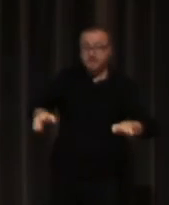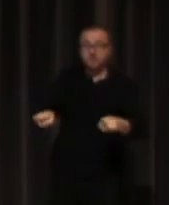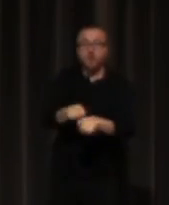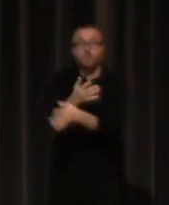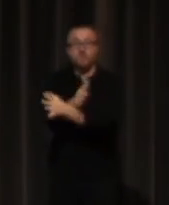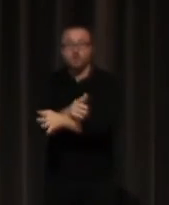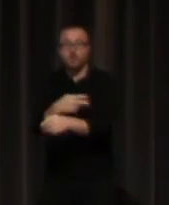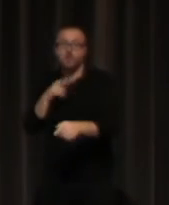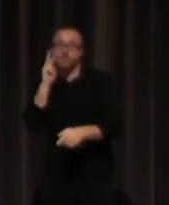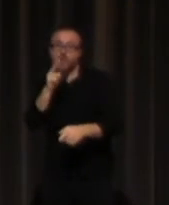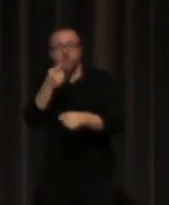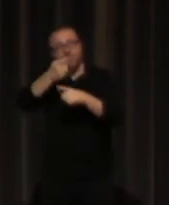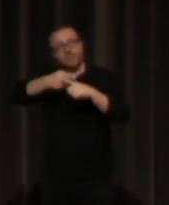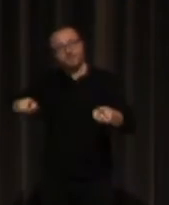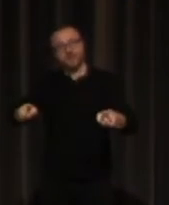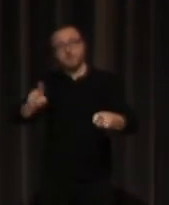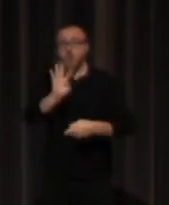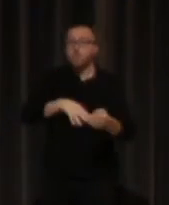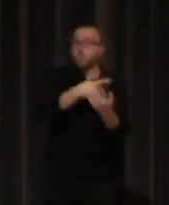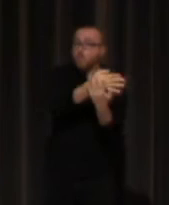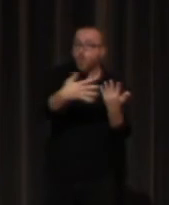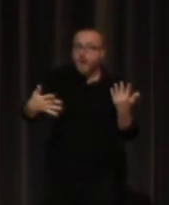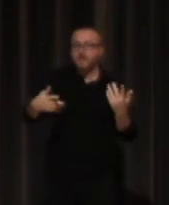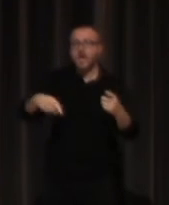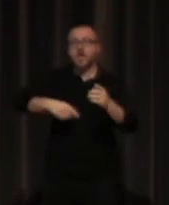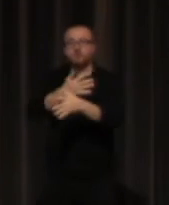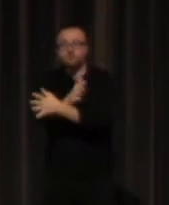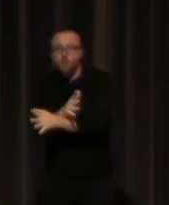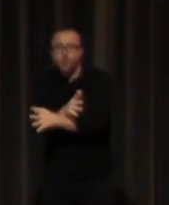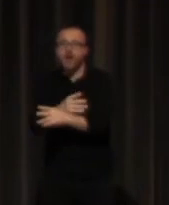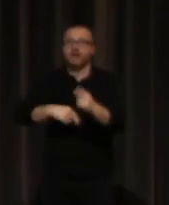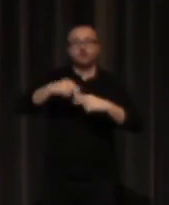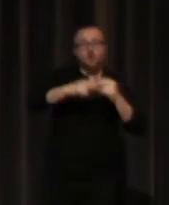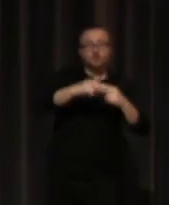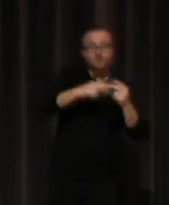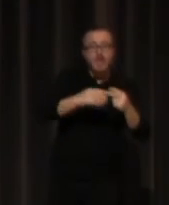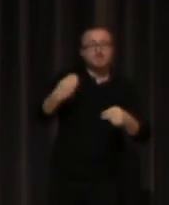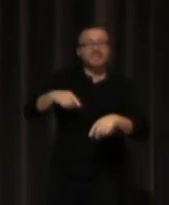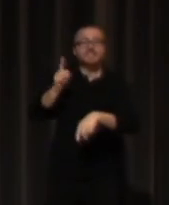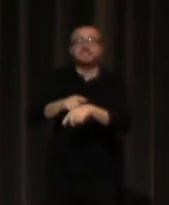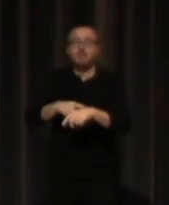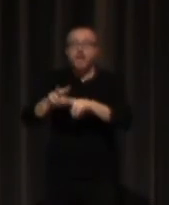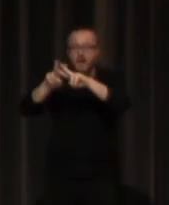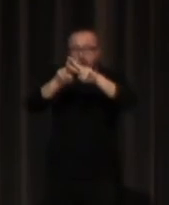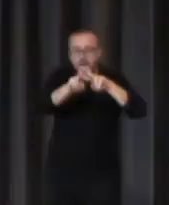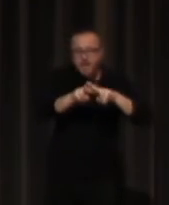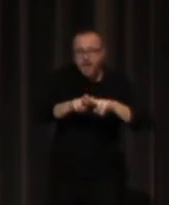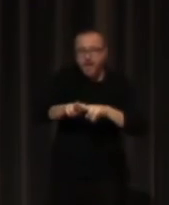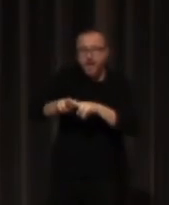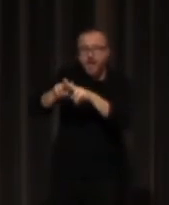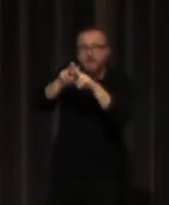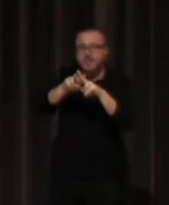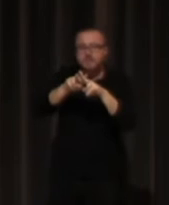Un poeta sempre juga i construeix i al mateix temps també analitza i enderroca